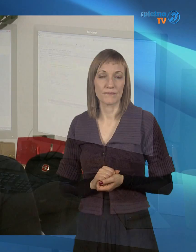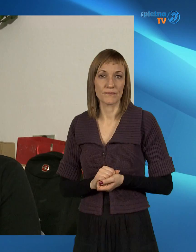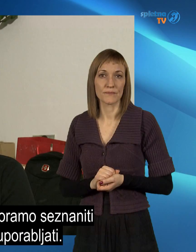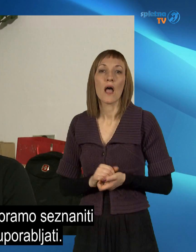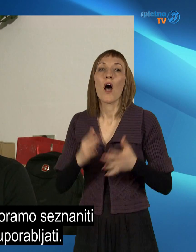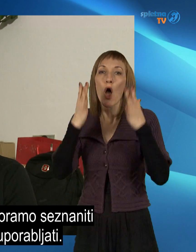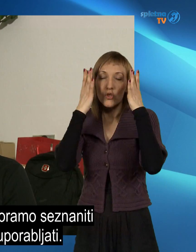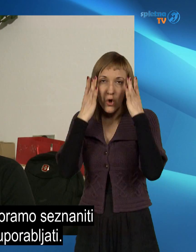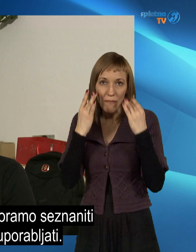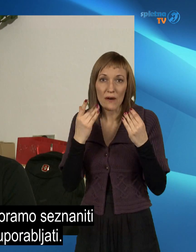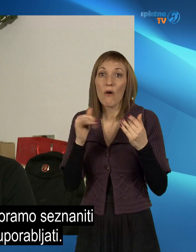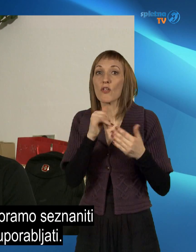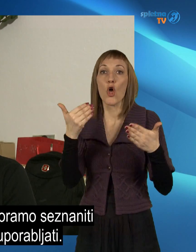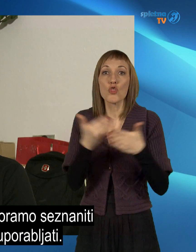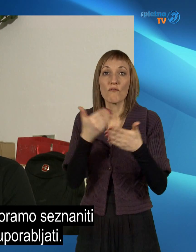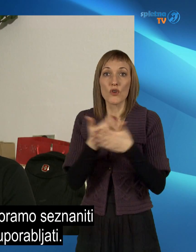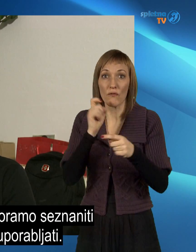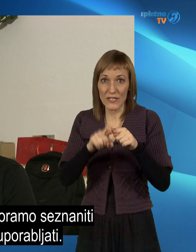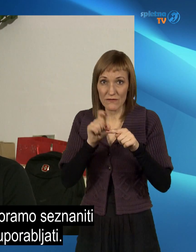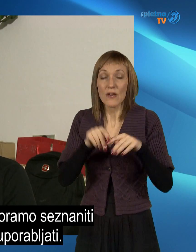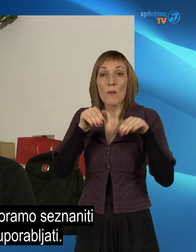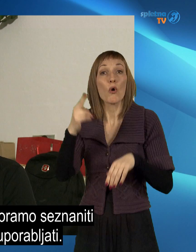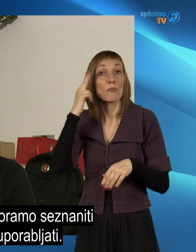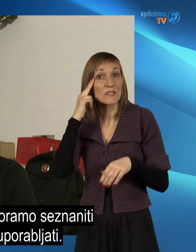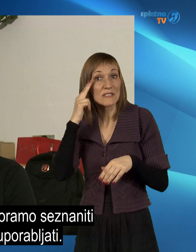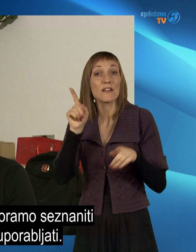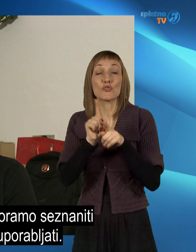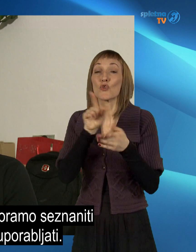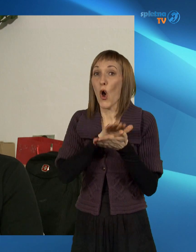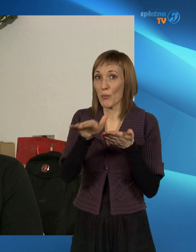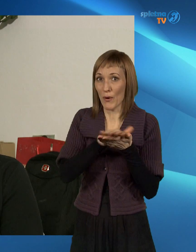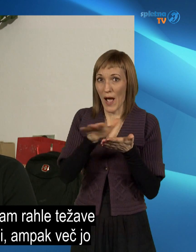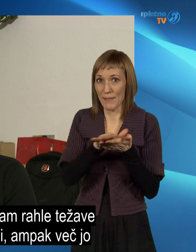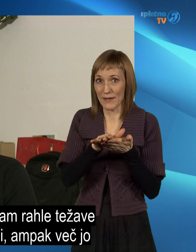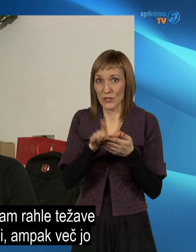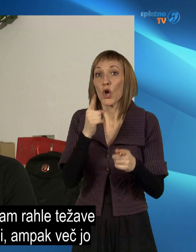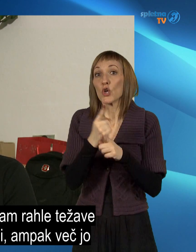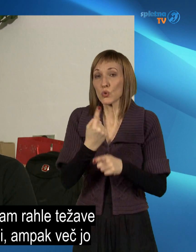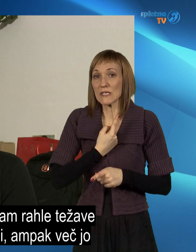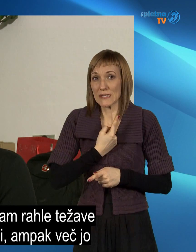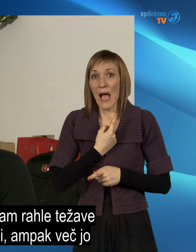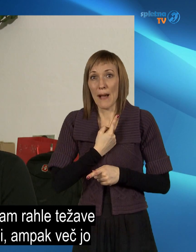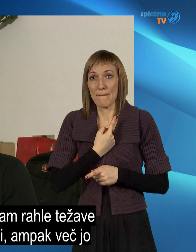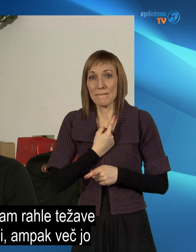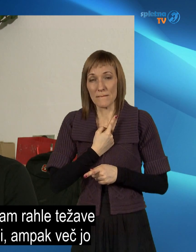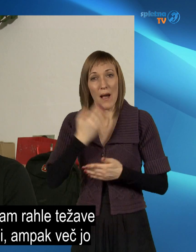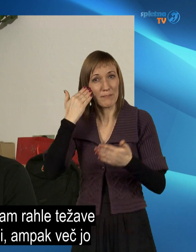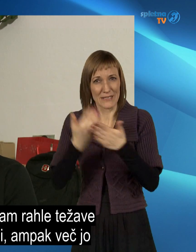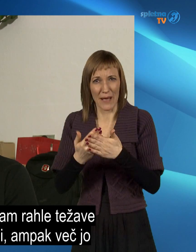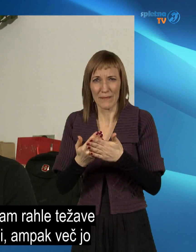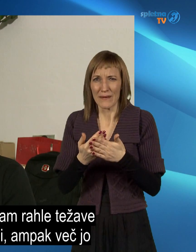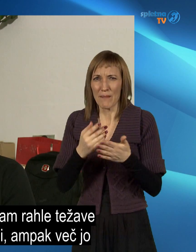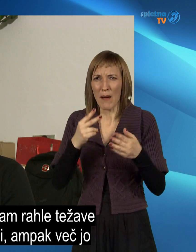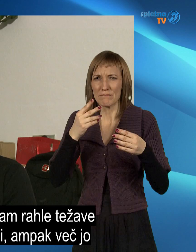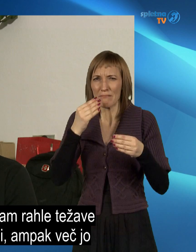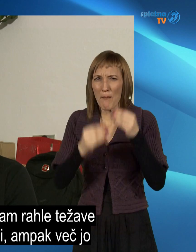Z vsako novostjo se moramo seznaniti in jo večkrat tudi uporabljati. Vsaj tudi sama priznam, imam rahle